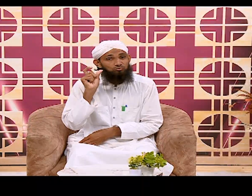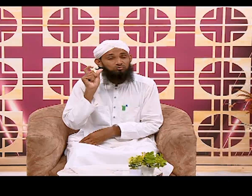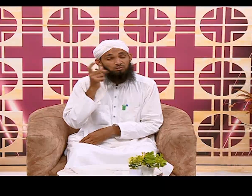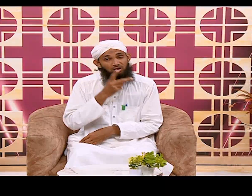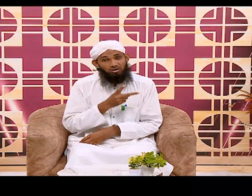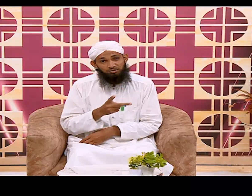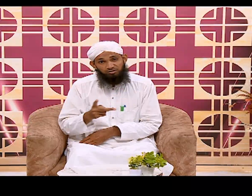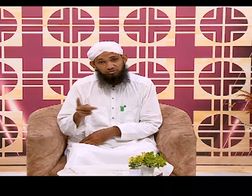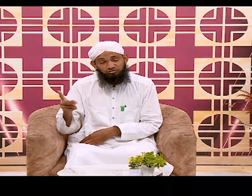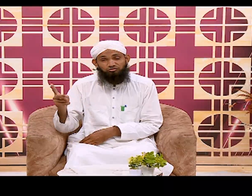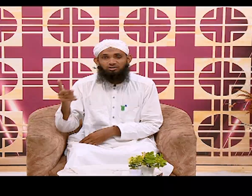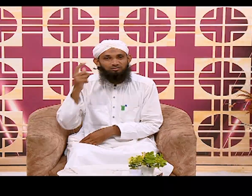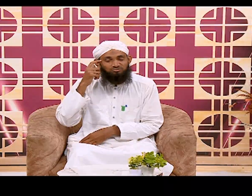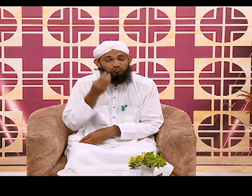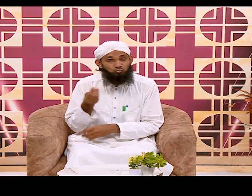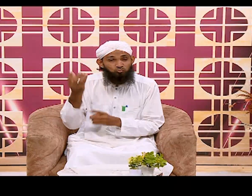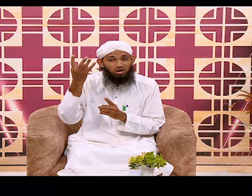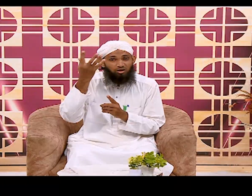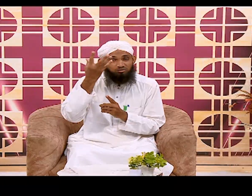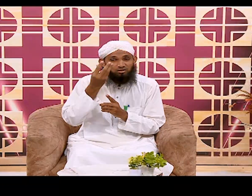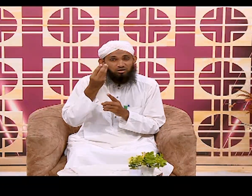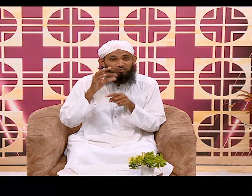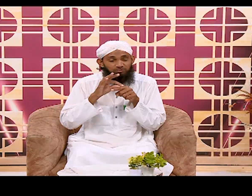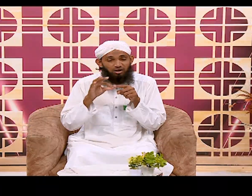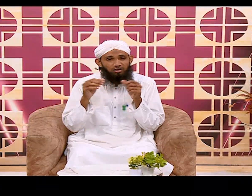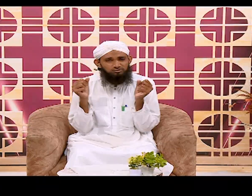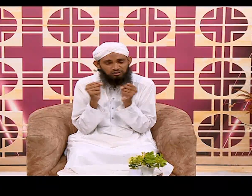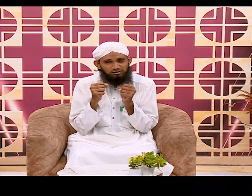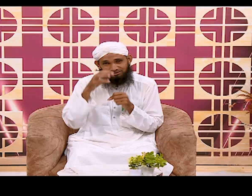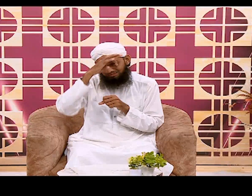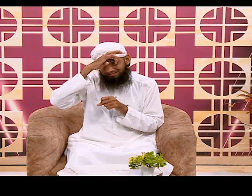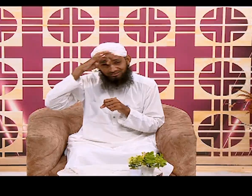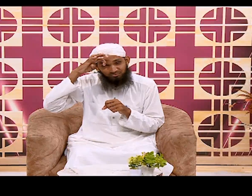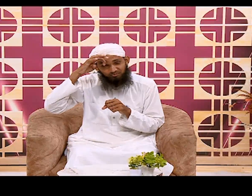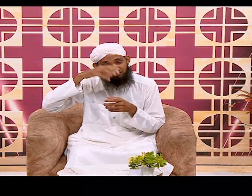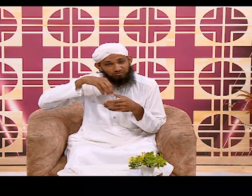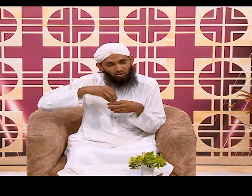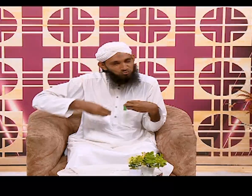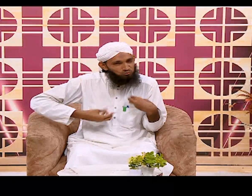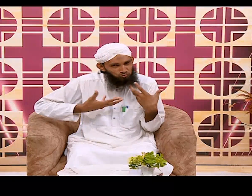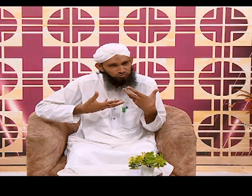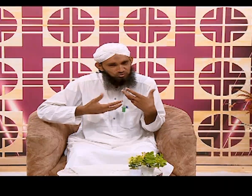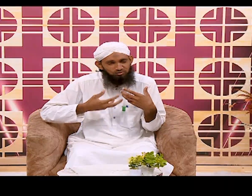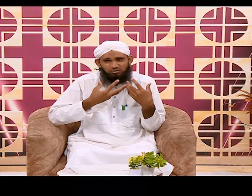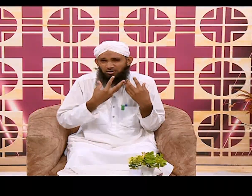ہر حال میں، یعنی دن ہو، رات ہو، سردی ہو، گرمی ہو، خوشی ہو، غم